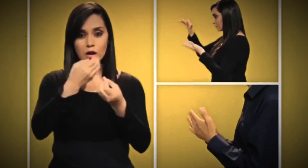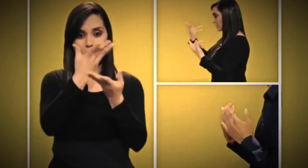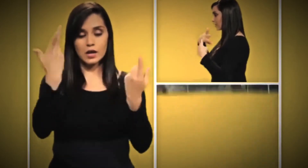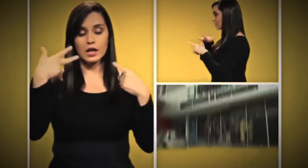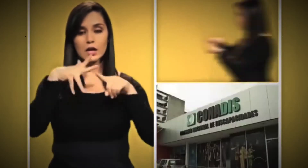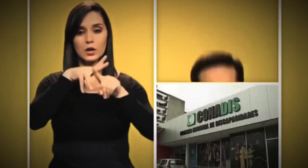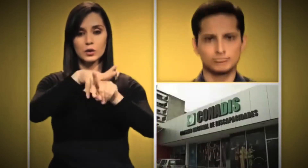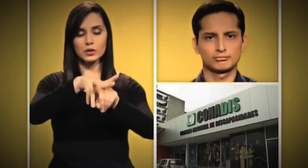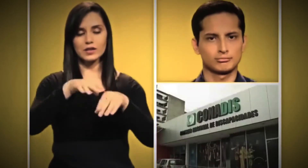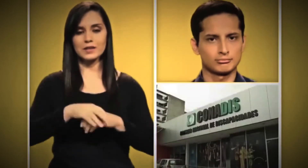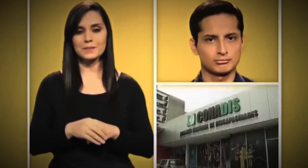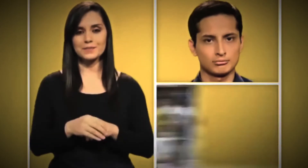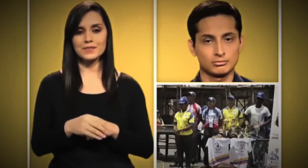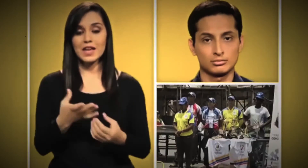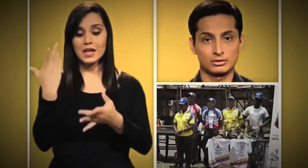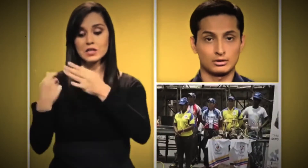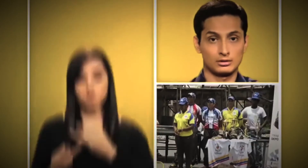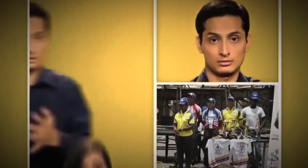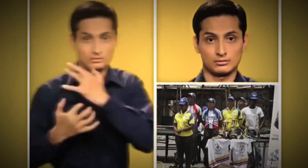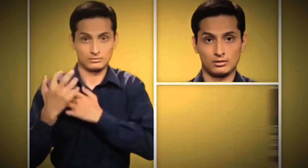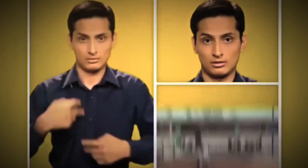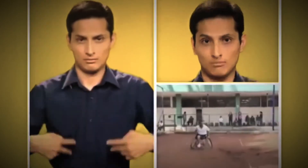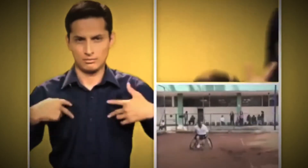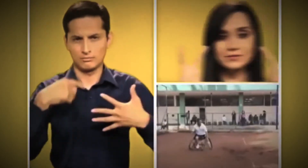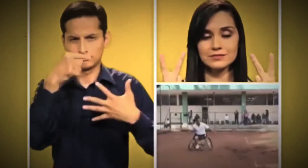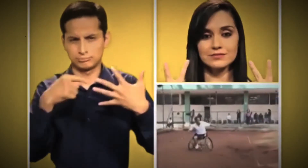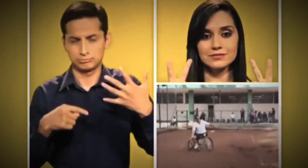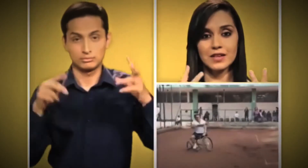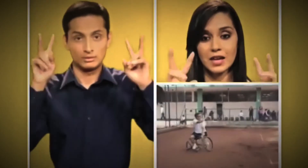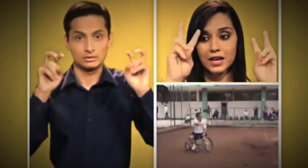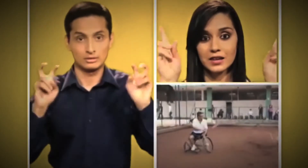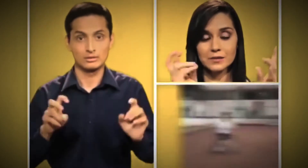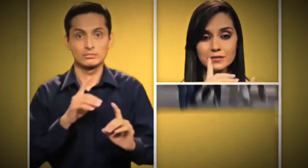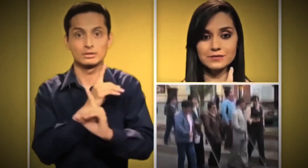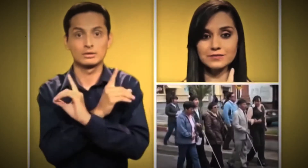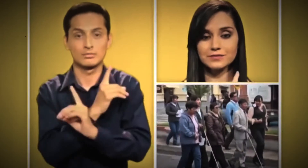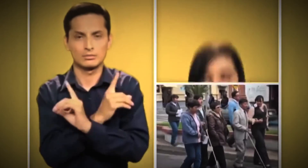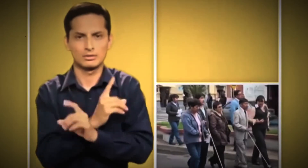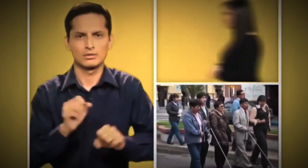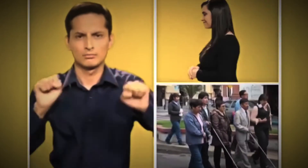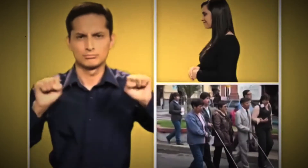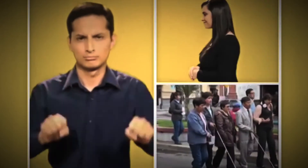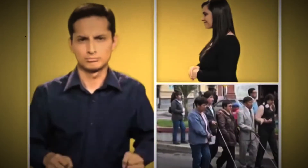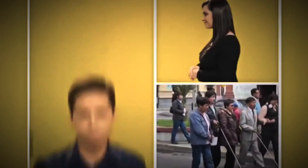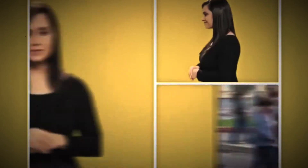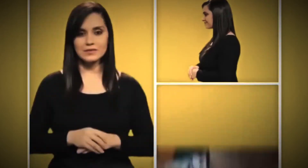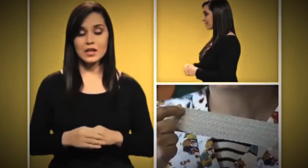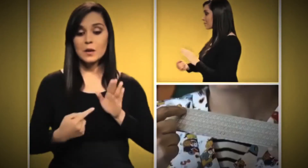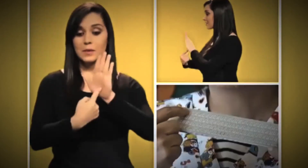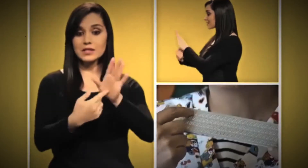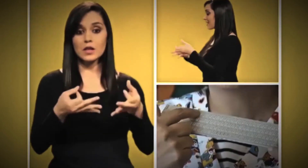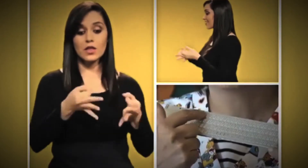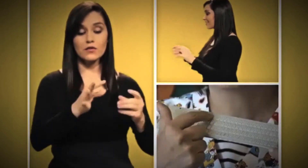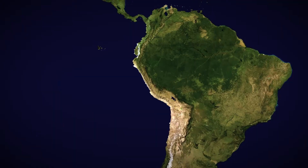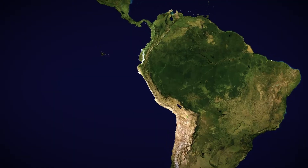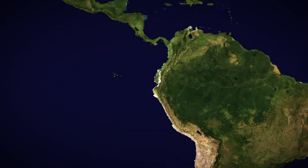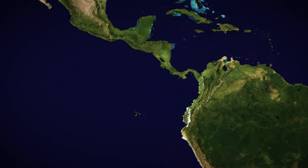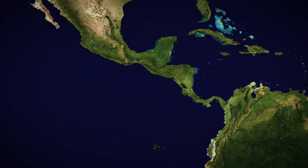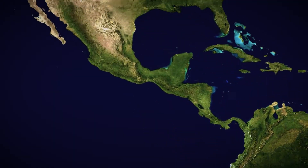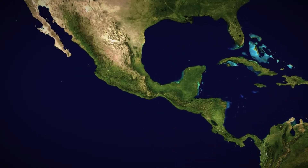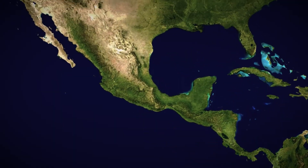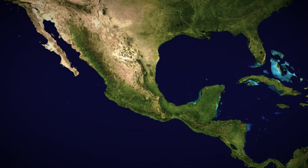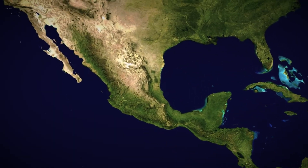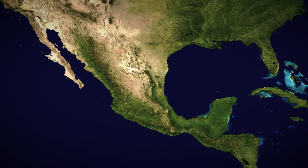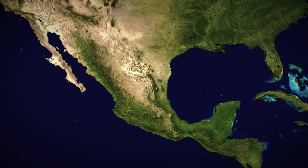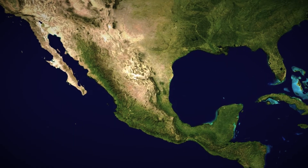alguien con sordera congénita puede aprender como lengua materna a los que se les nombra señantes. En